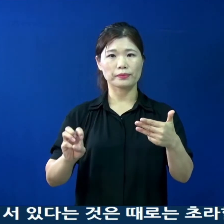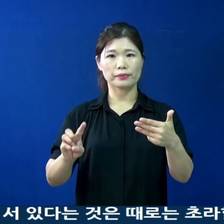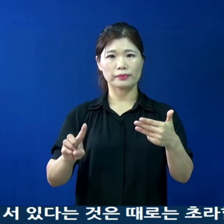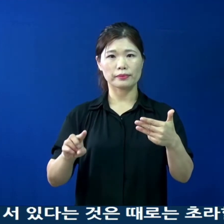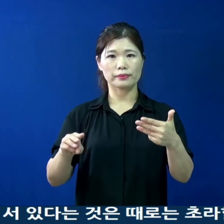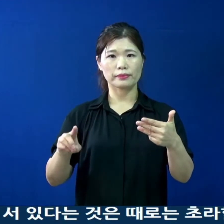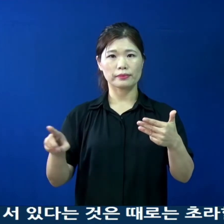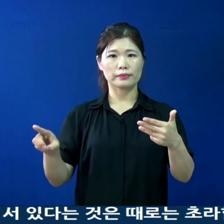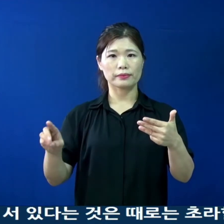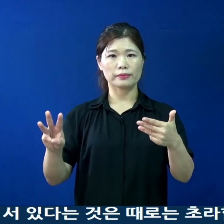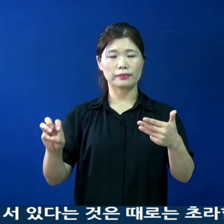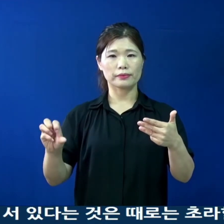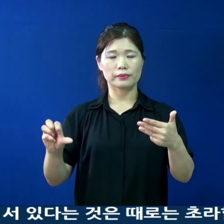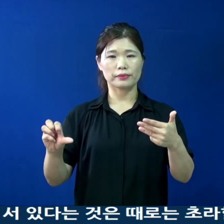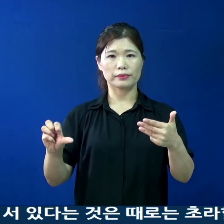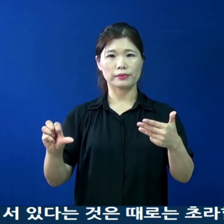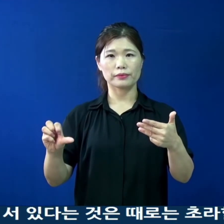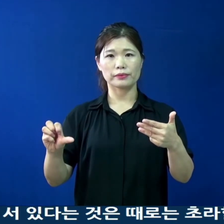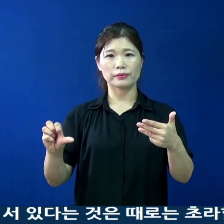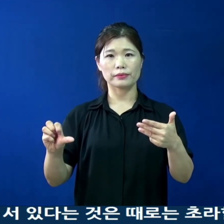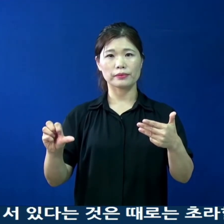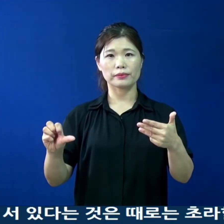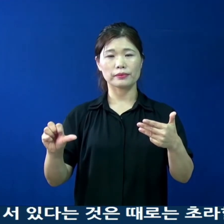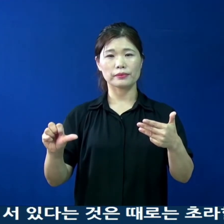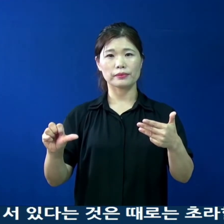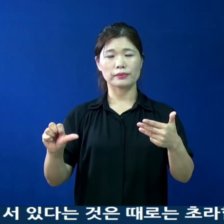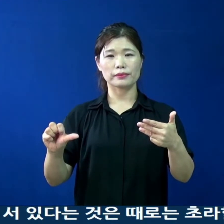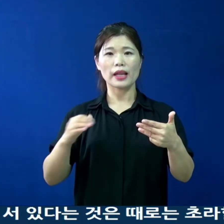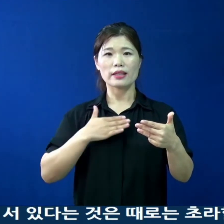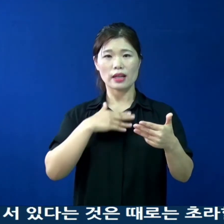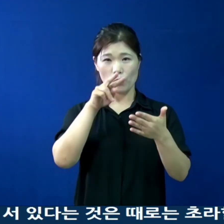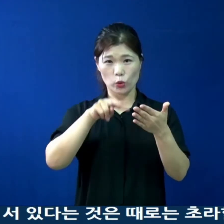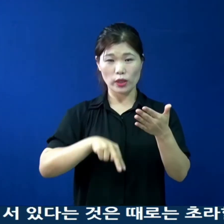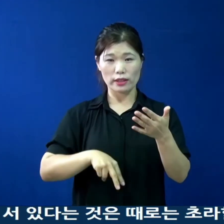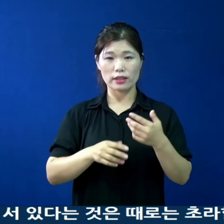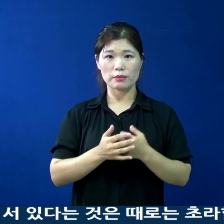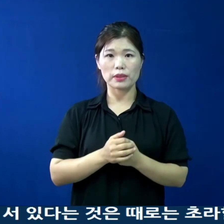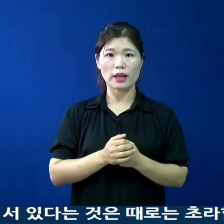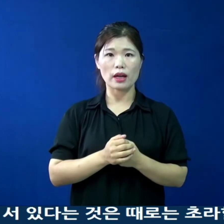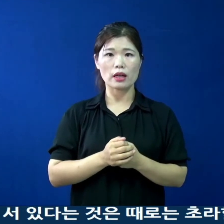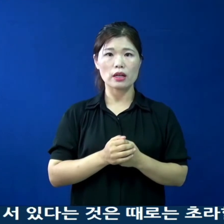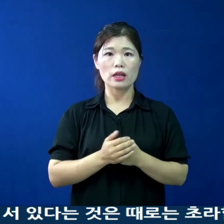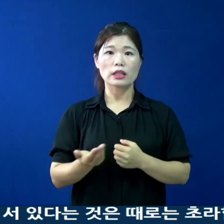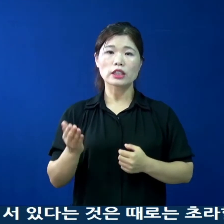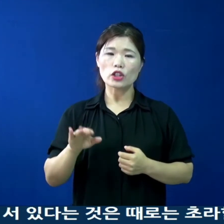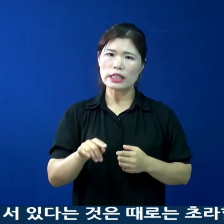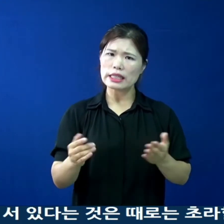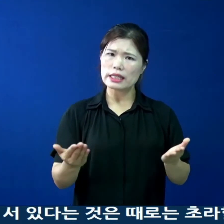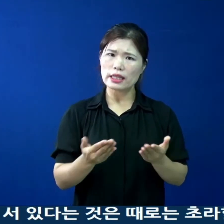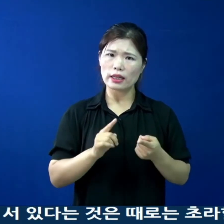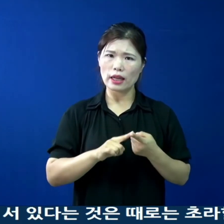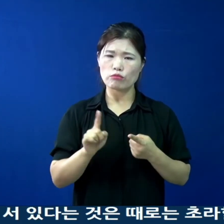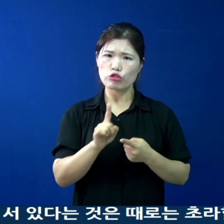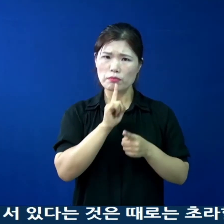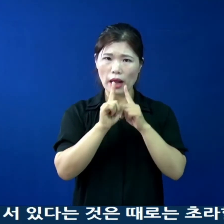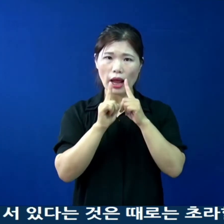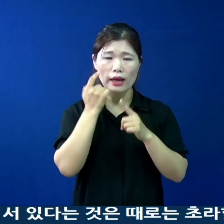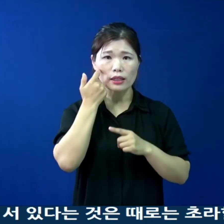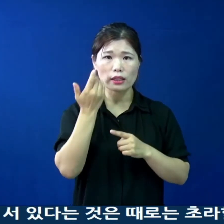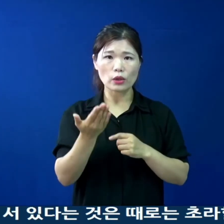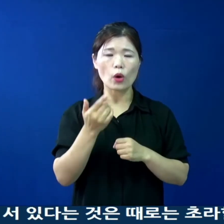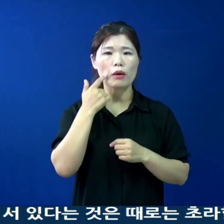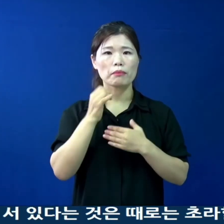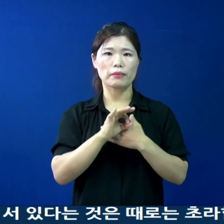31절에서 35절 말씀입니다. 제가 봉독하겠습니다. 그런즉 이 일에 대하여 우리가 무슨 말을 하리요?